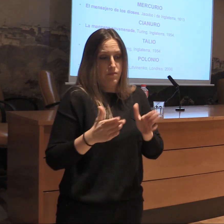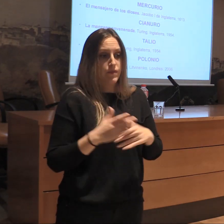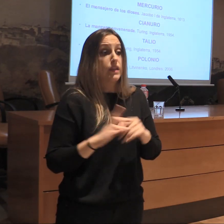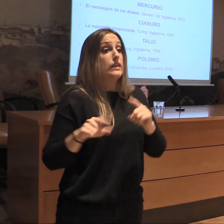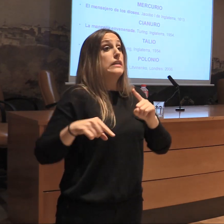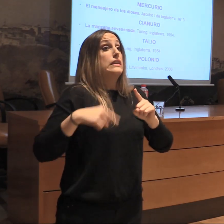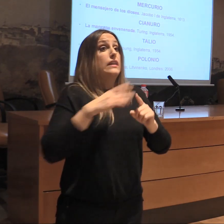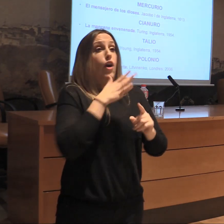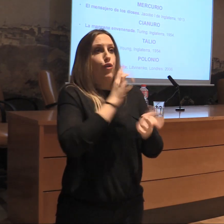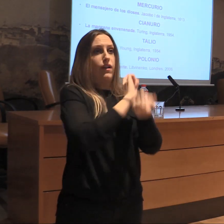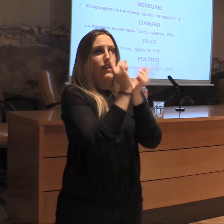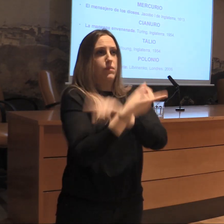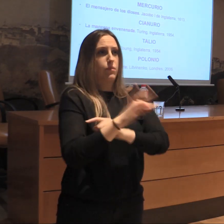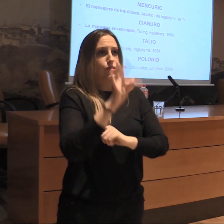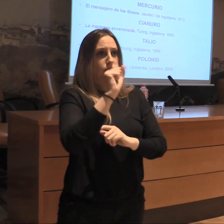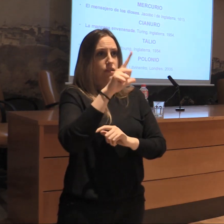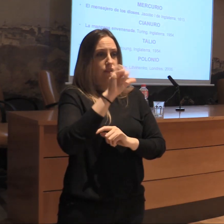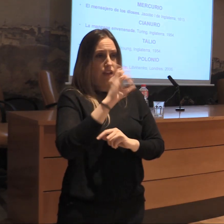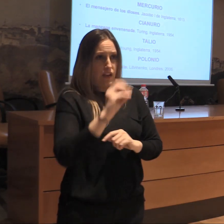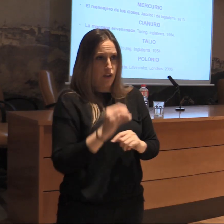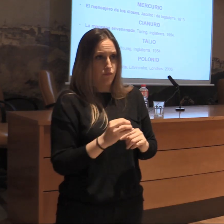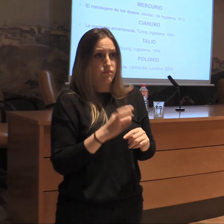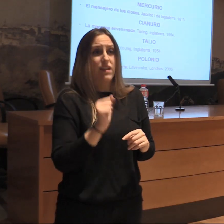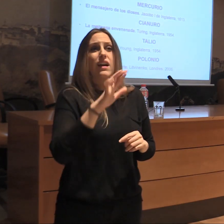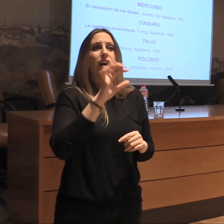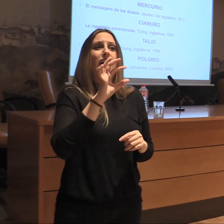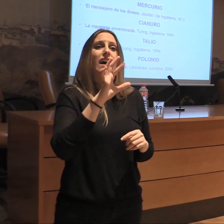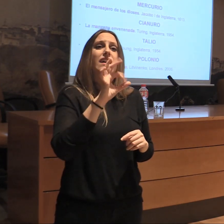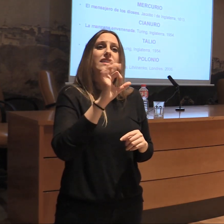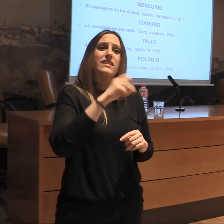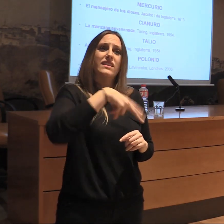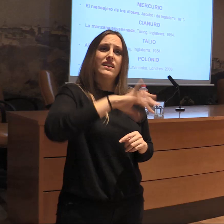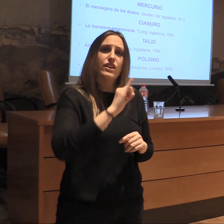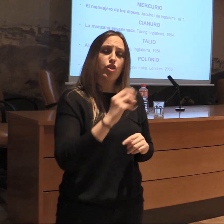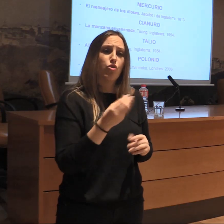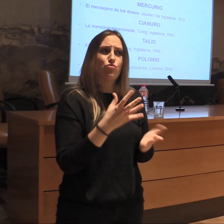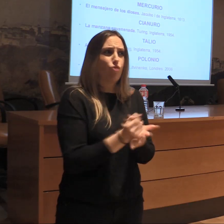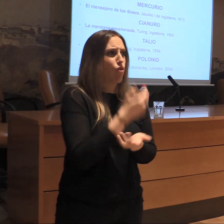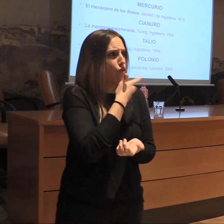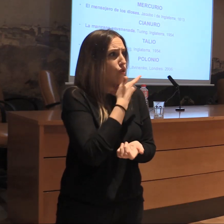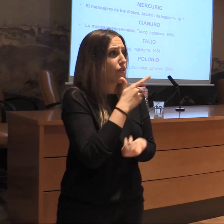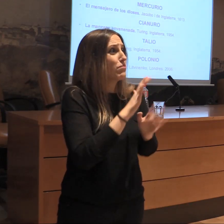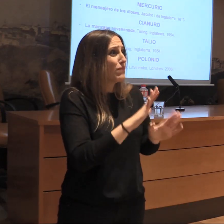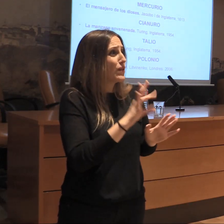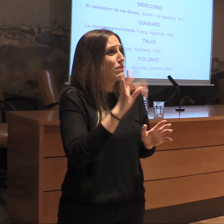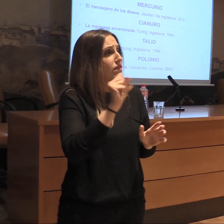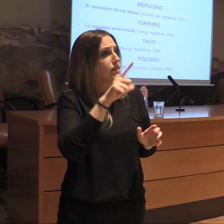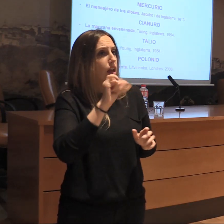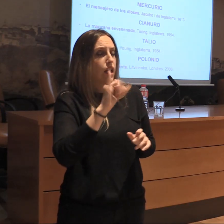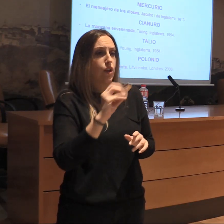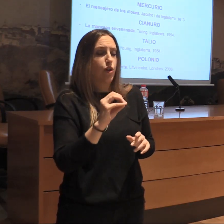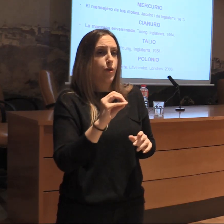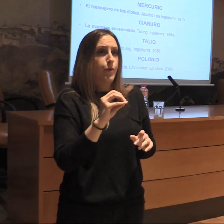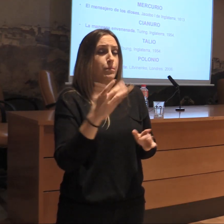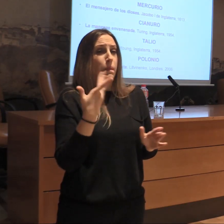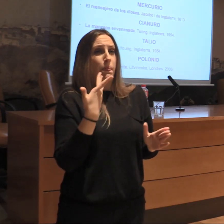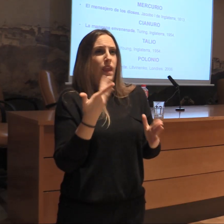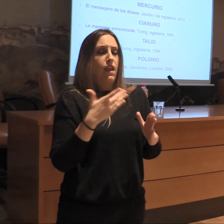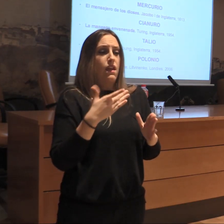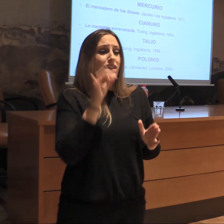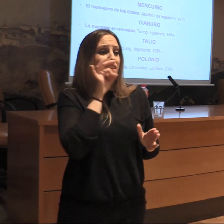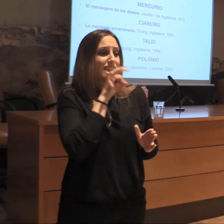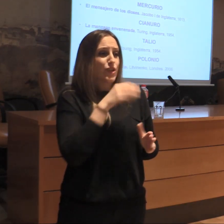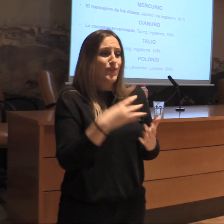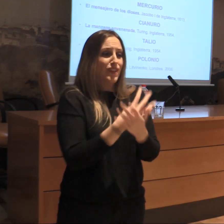talio. El arsénico es conocido por todos, el talio, sin embargo, es un elemento que se descubrió a finales del